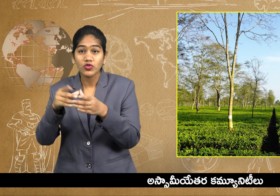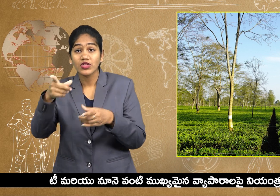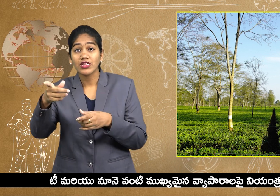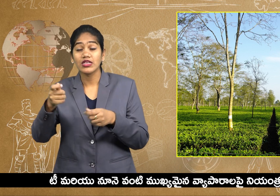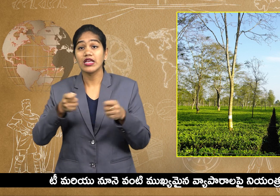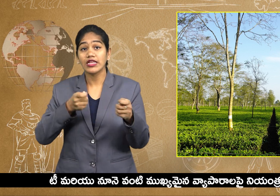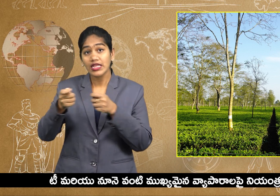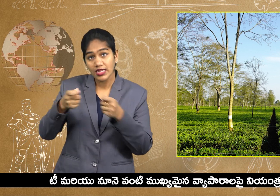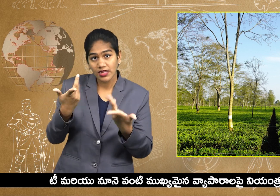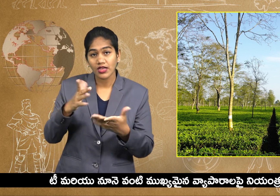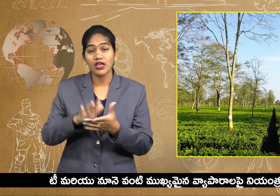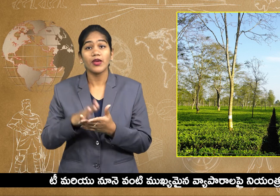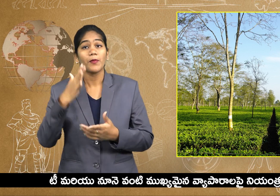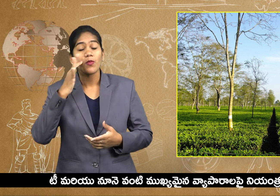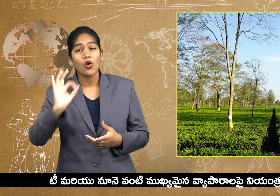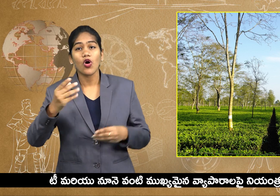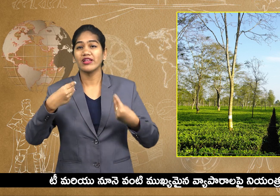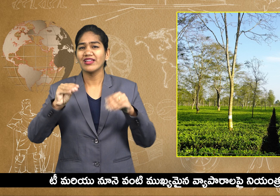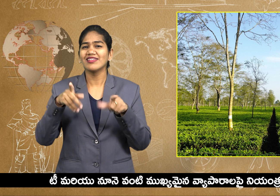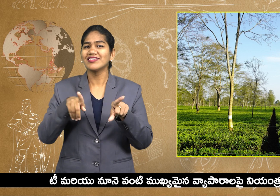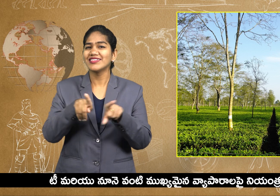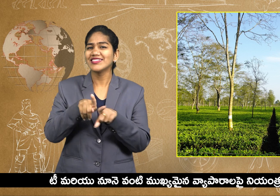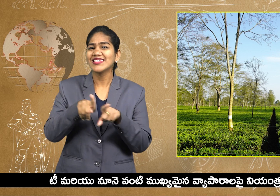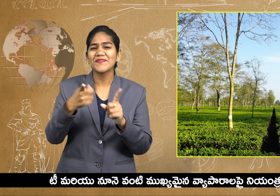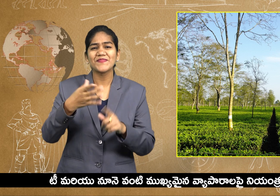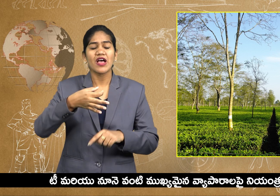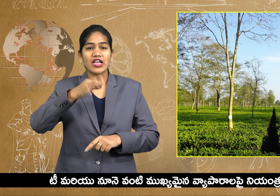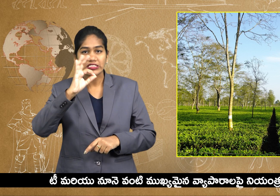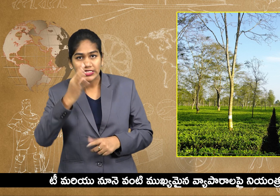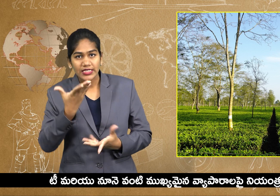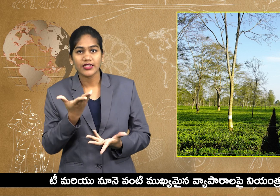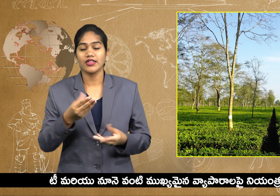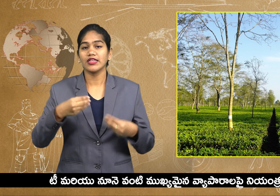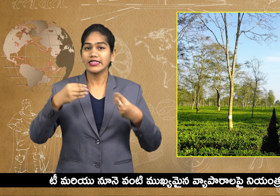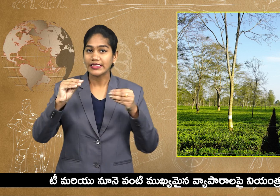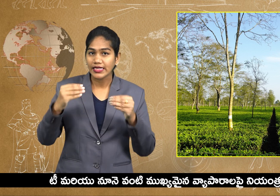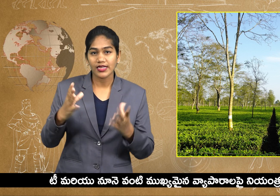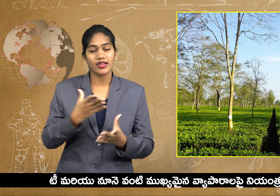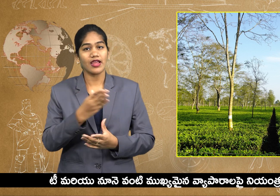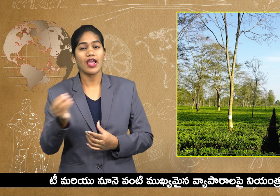టీ మరియు నూనె వంటి ముఖ్యమైన వ్యాపారాలపై నియంత్రణను కలిగి ఉన్నారు.